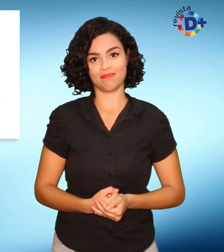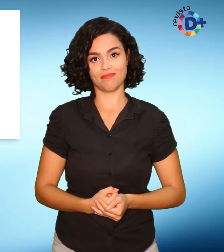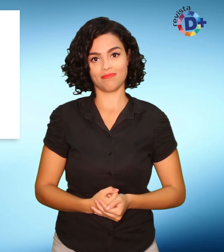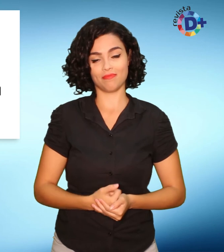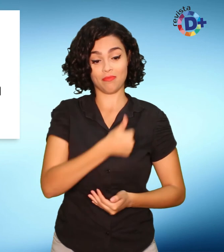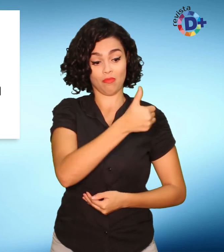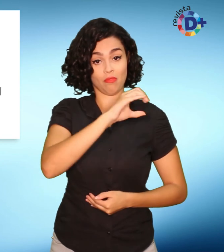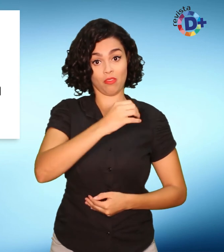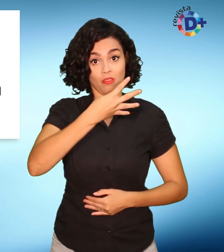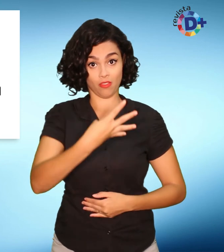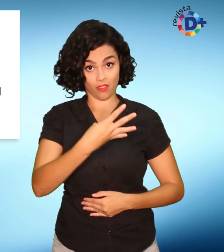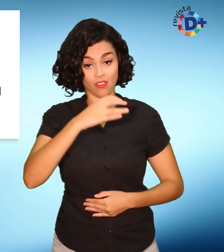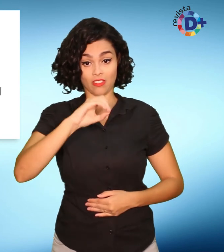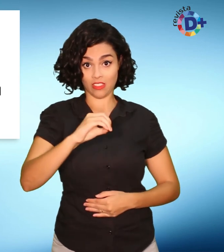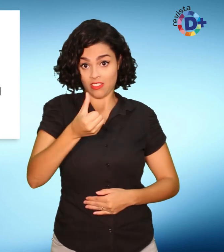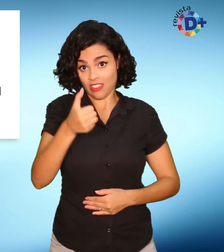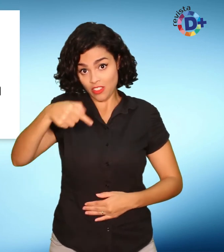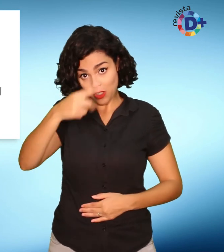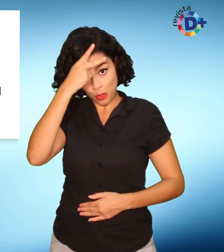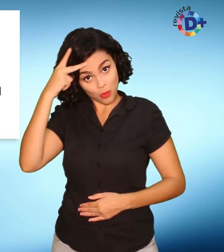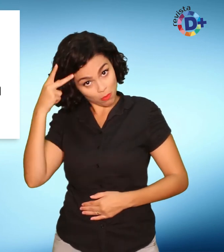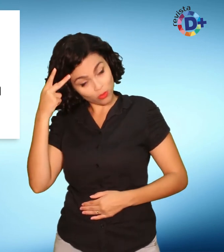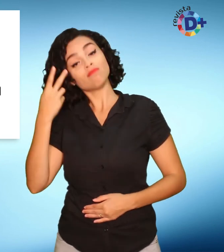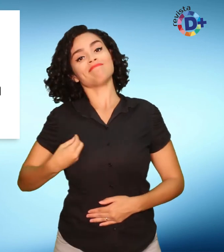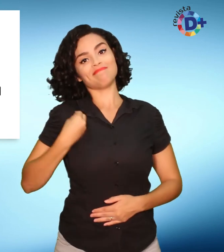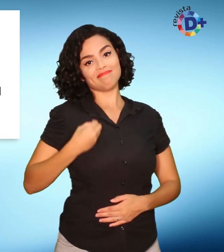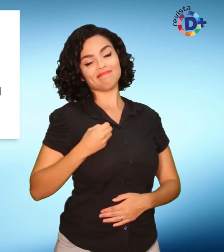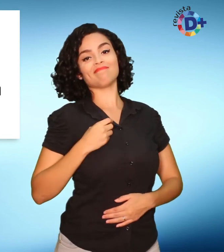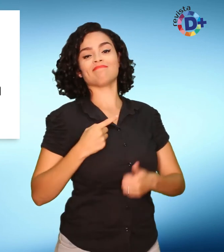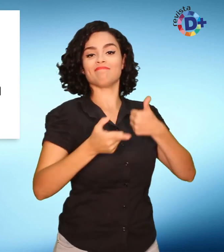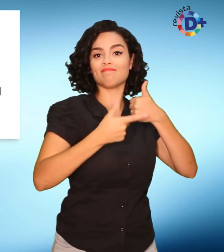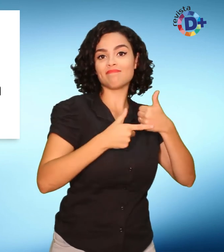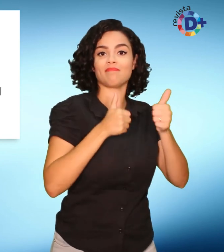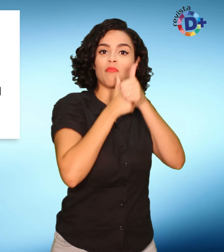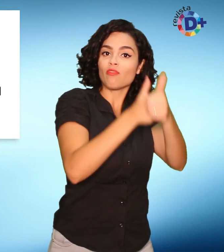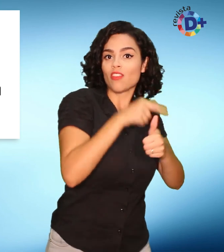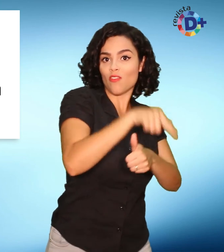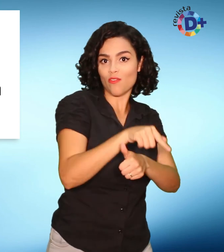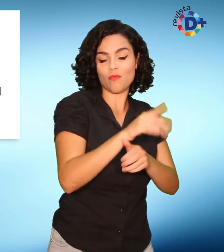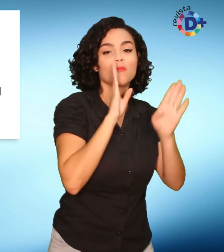104 mil e 67 pessoas o seguem no facebook enquanto